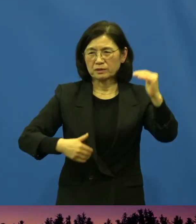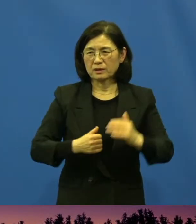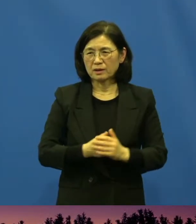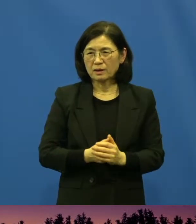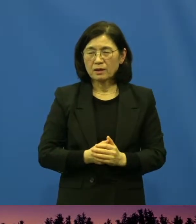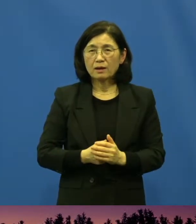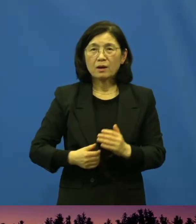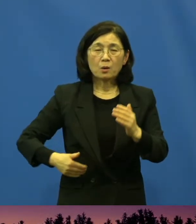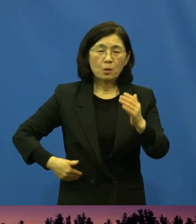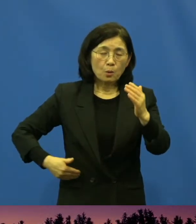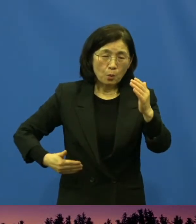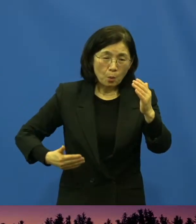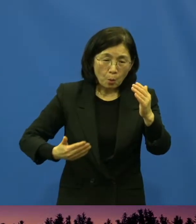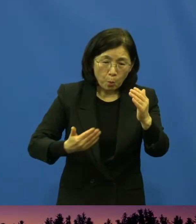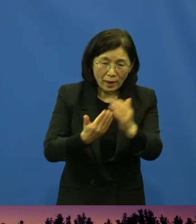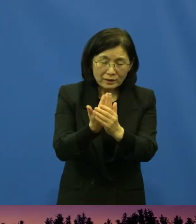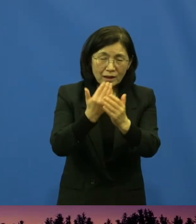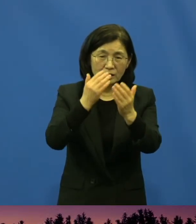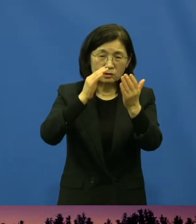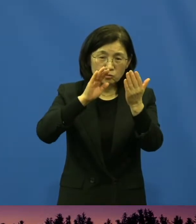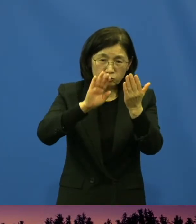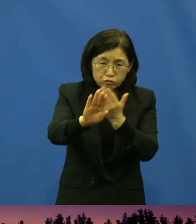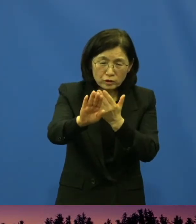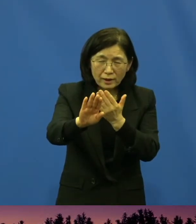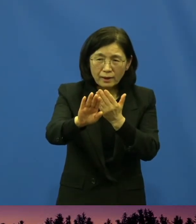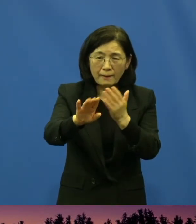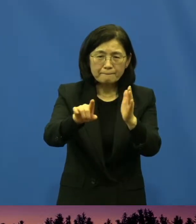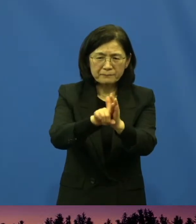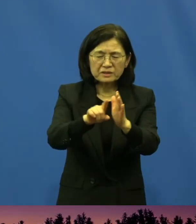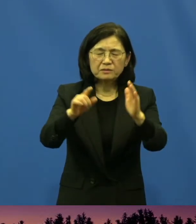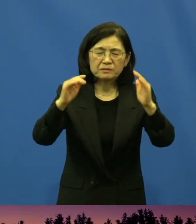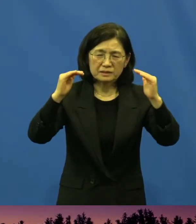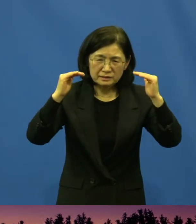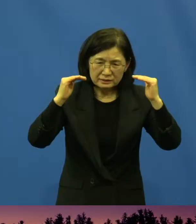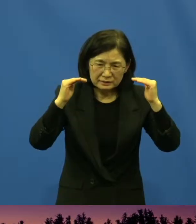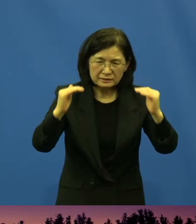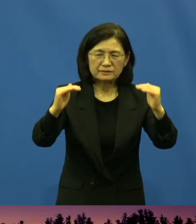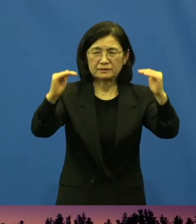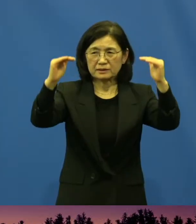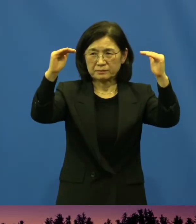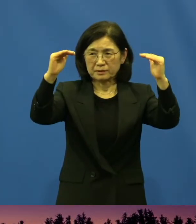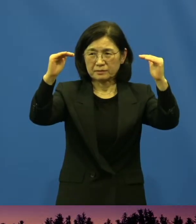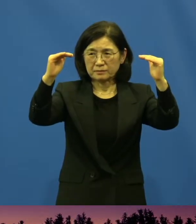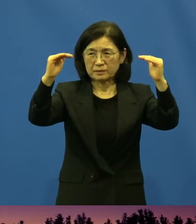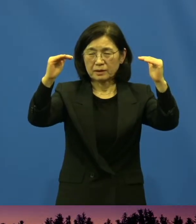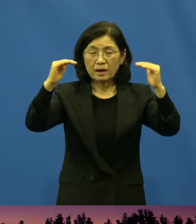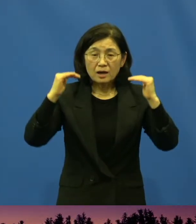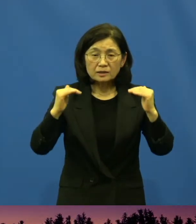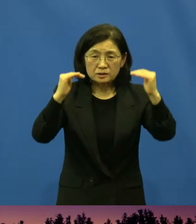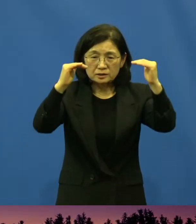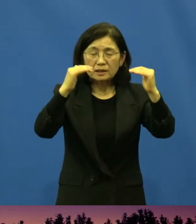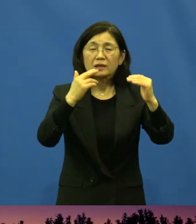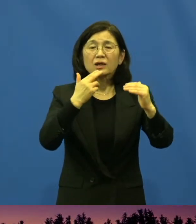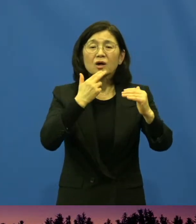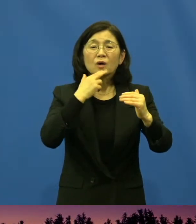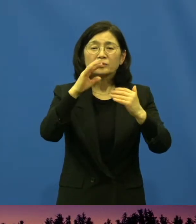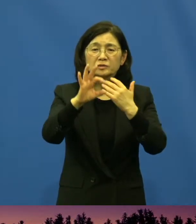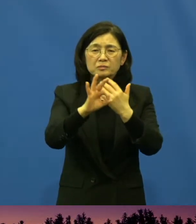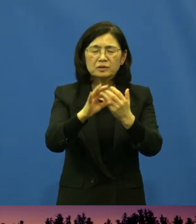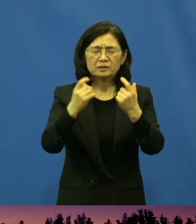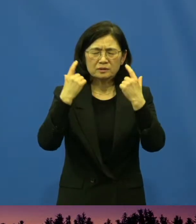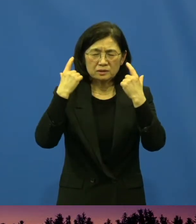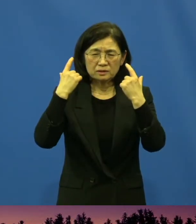회개는 성장으로 이어져야 합니다. 미성숙하면 계속 죄를 지을 수밖에 없거든요. 몸이 안 따라주니까. 그게